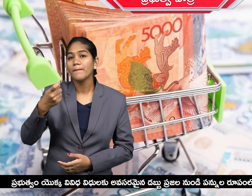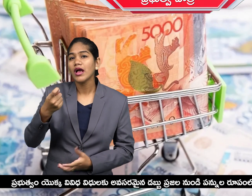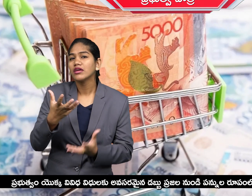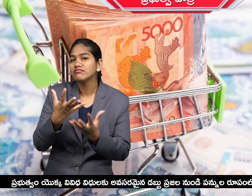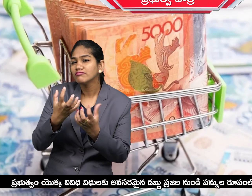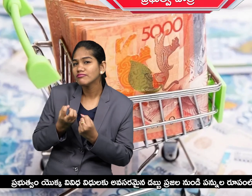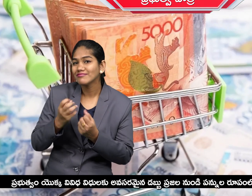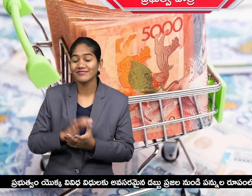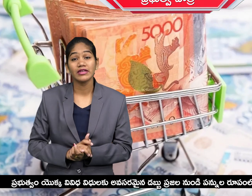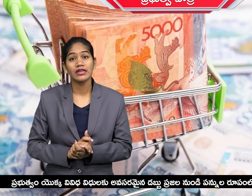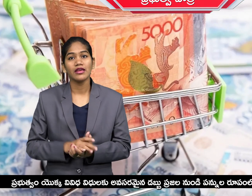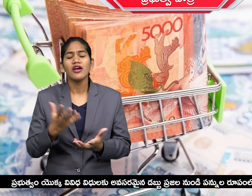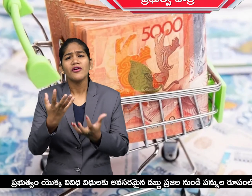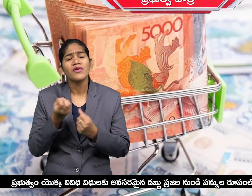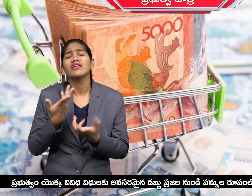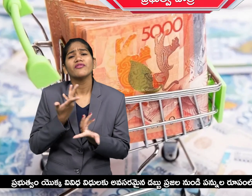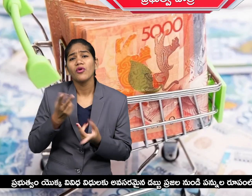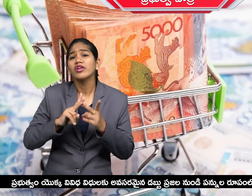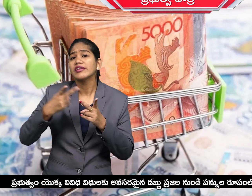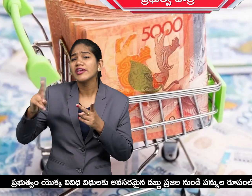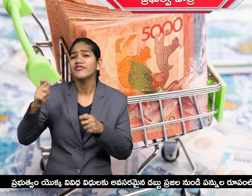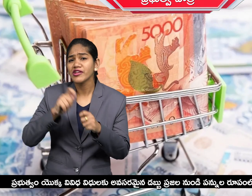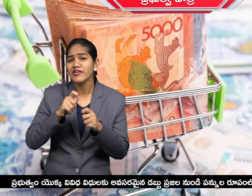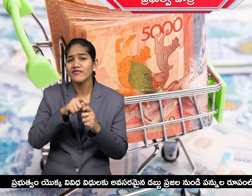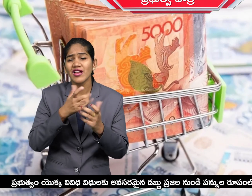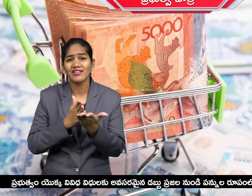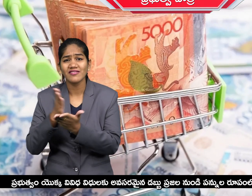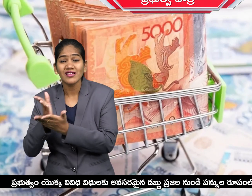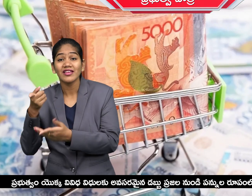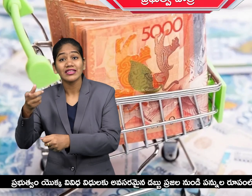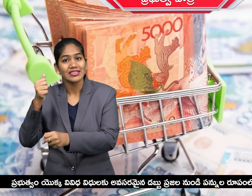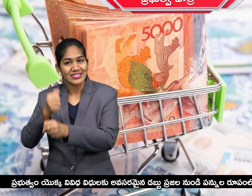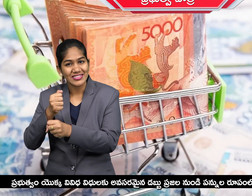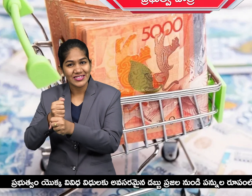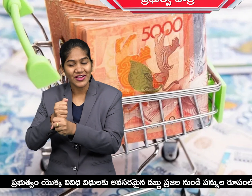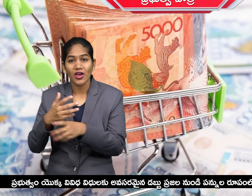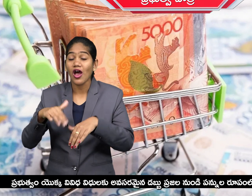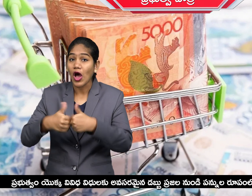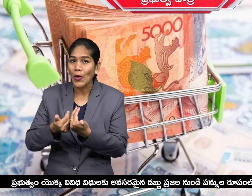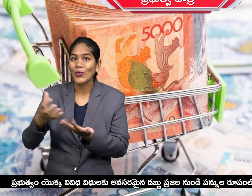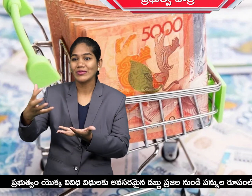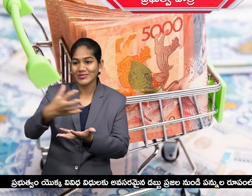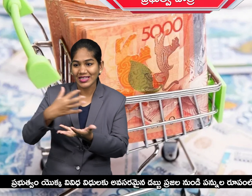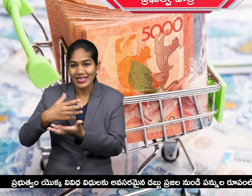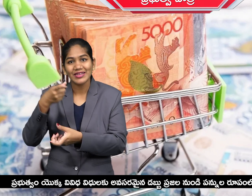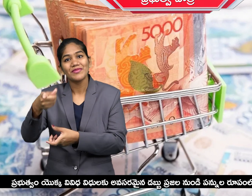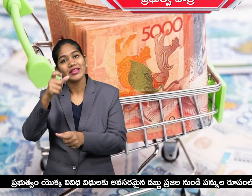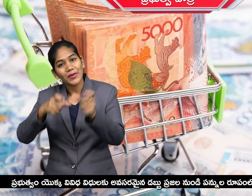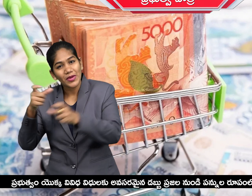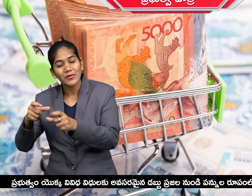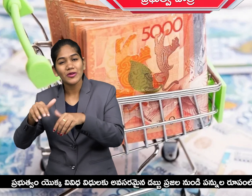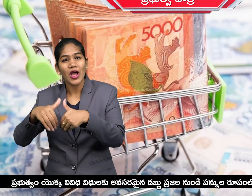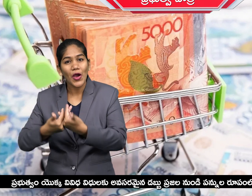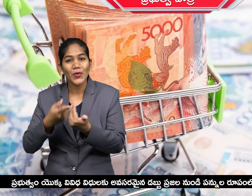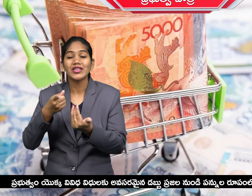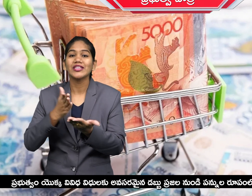ప్రభుత్వం యొక్క వివిధ విధులకు అవసరమైన డబ్బు ప్రజల నుండి పన్నుల రూపంలో వసూలు చేయబడుతుంది.